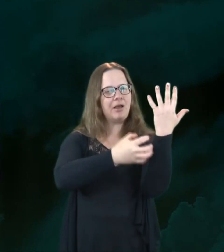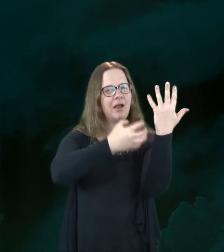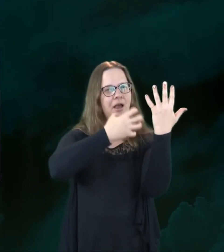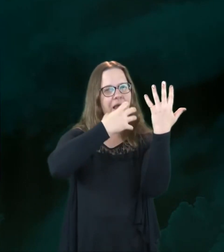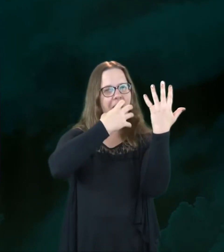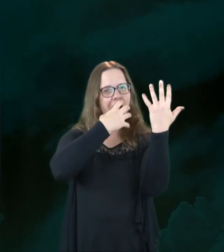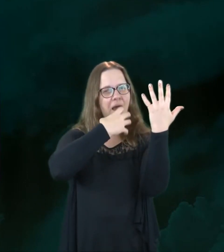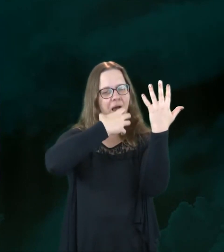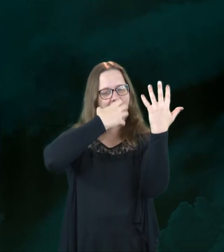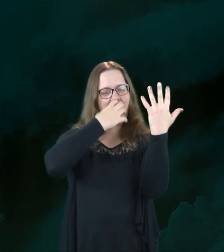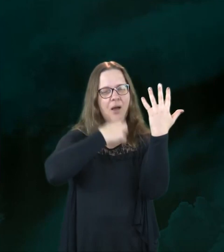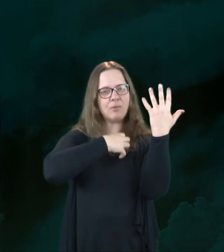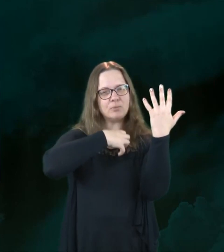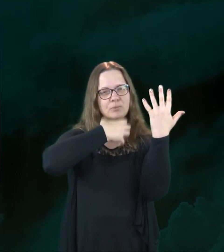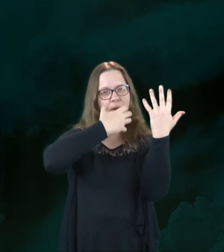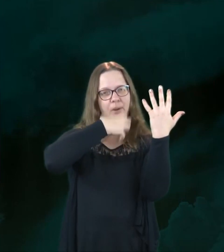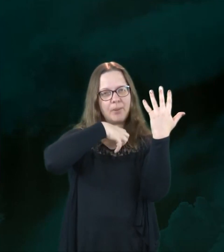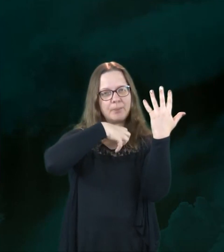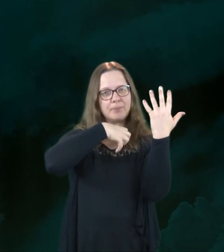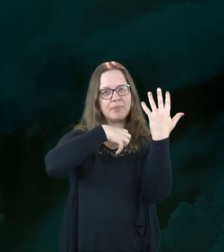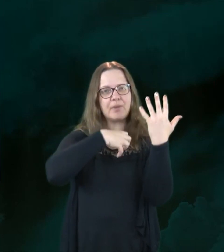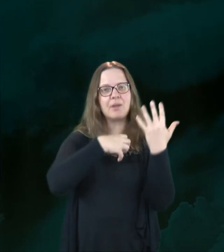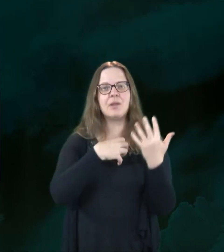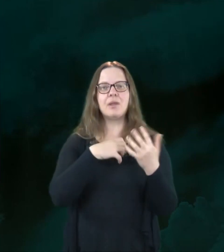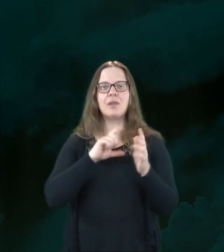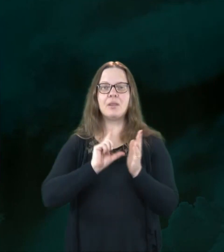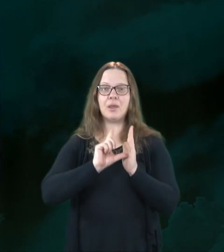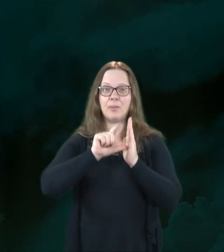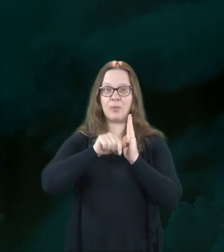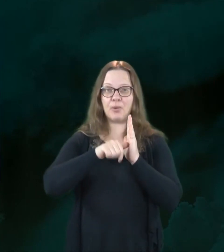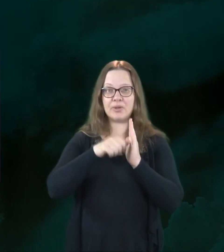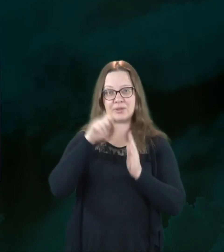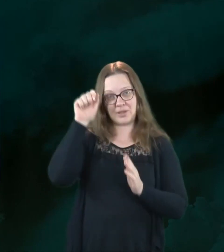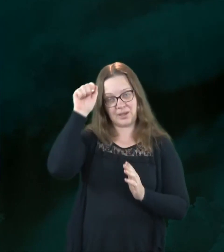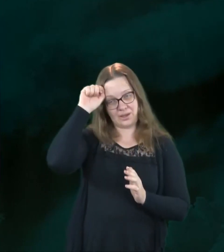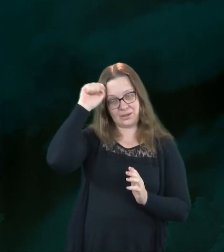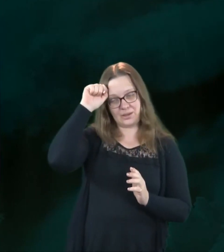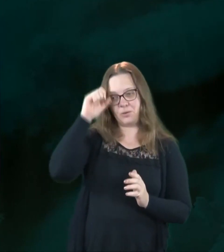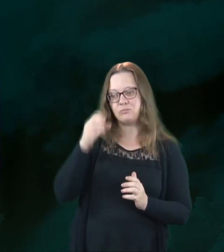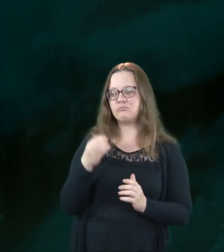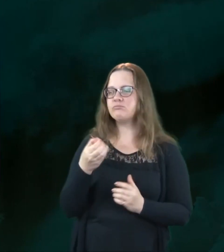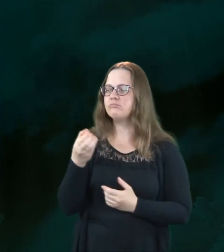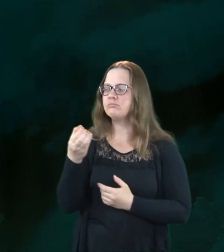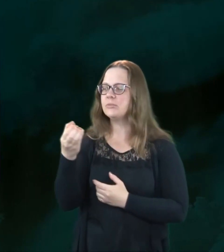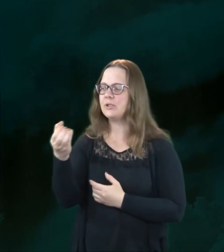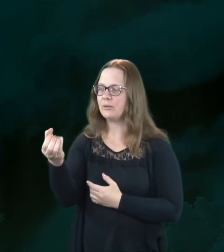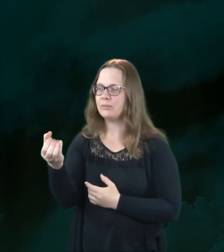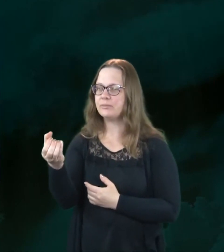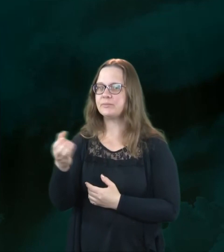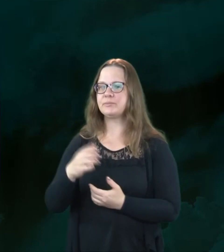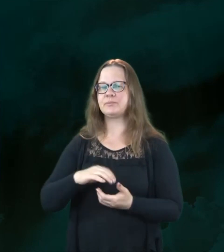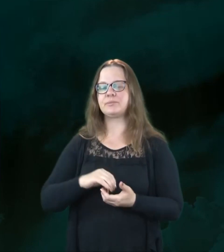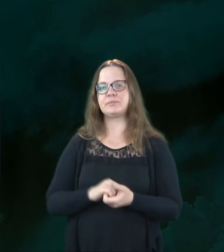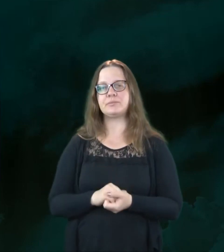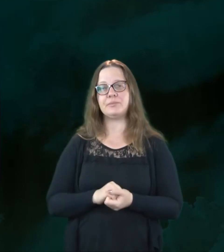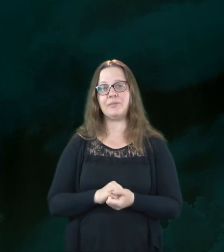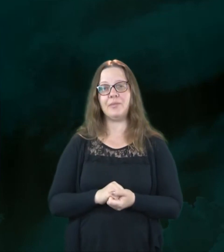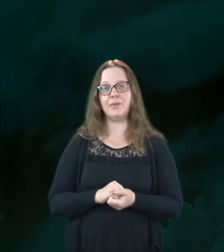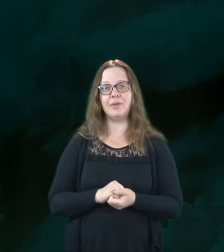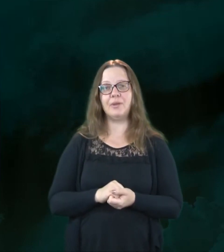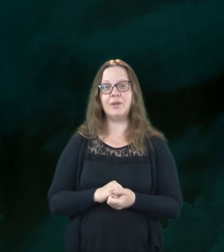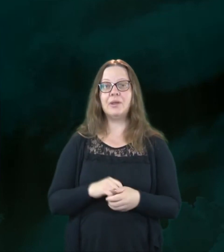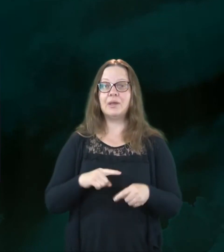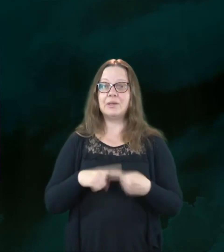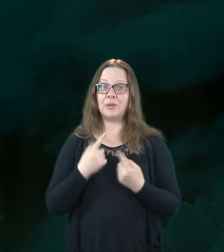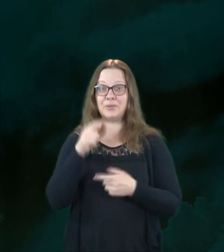e comeu e deu para o seu marido. Então, o inimigo, né, a serpente, pegou essa parte fraca